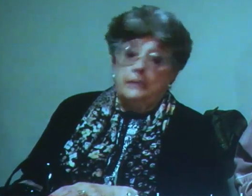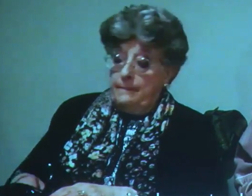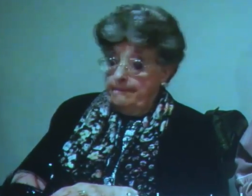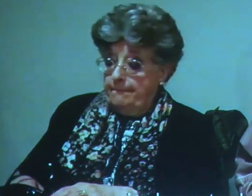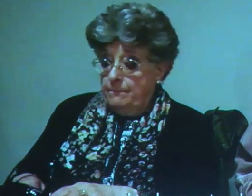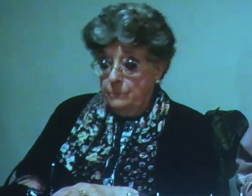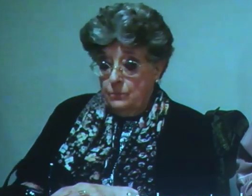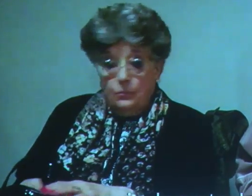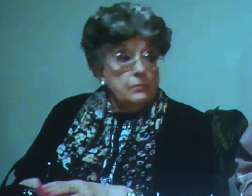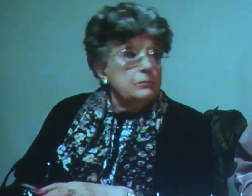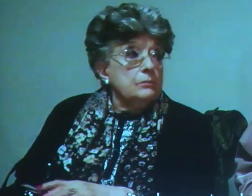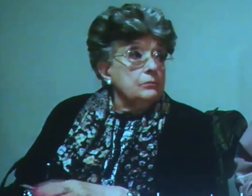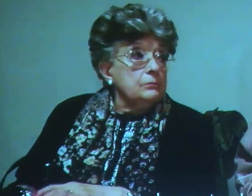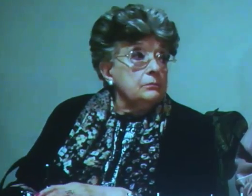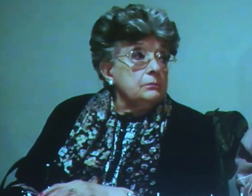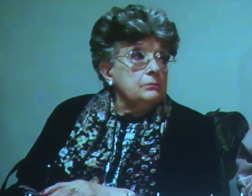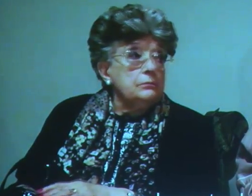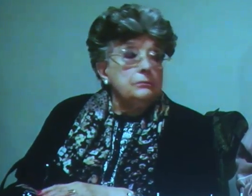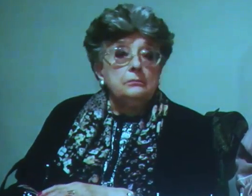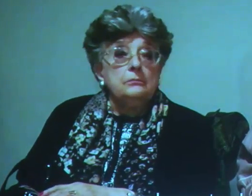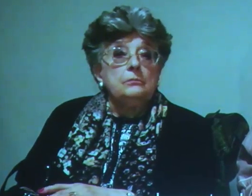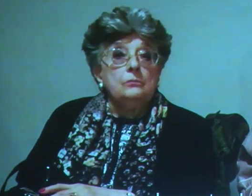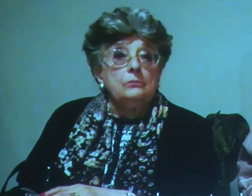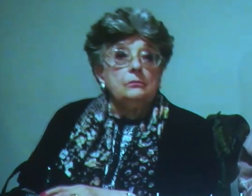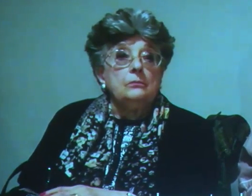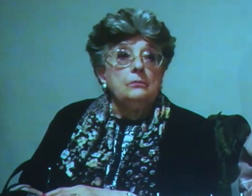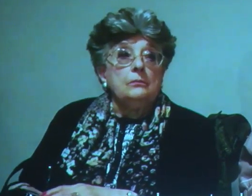i crismi